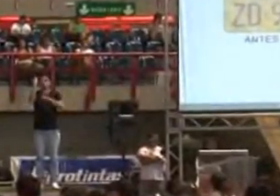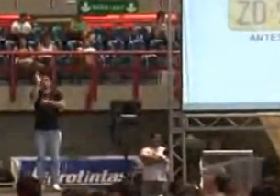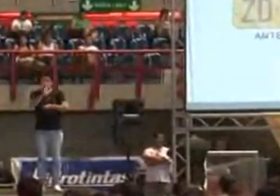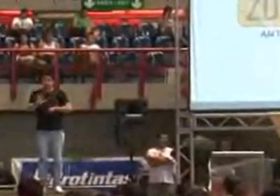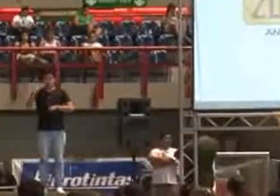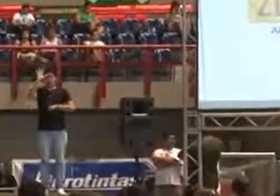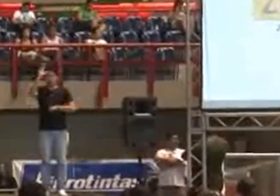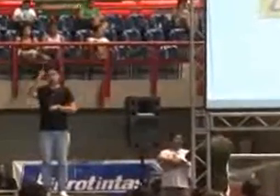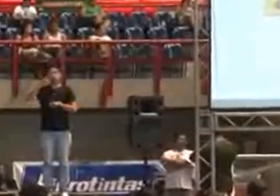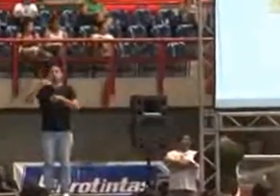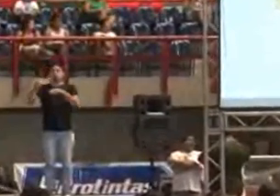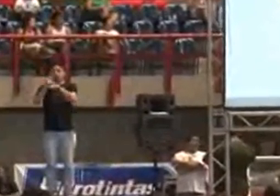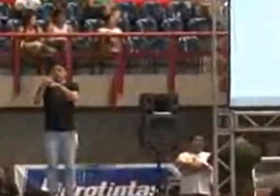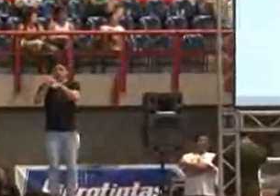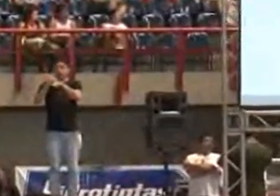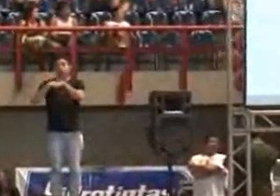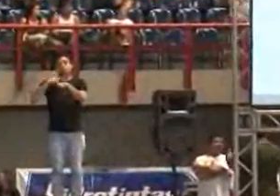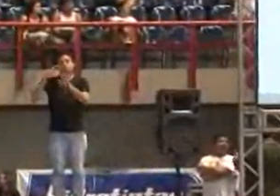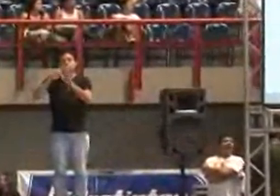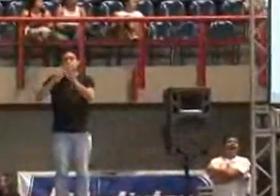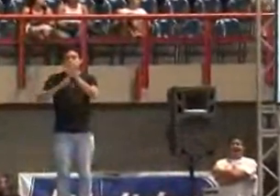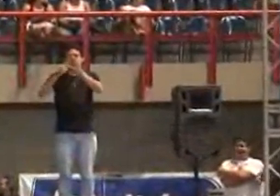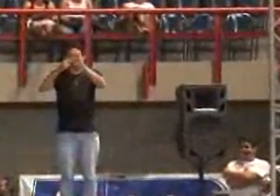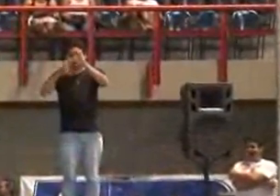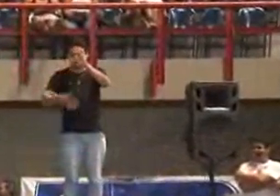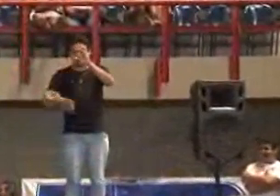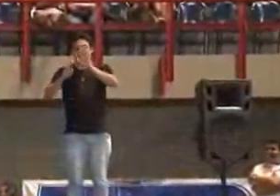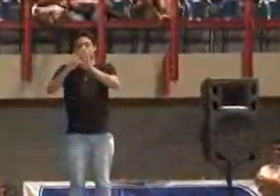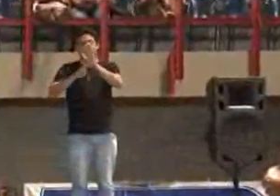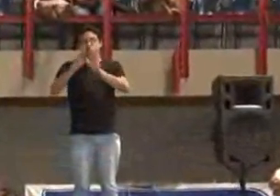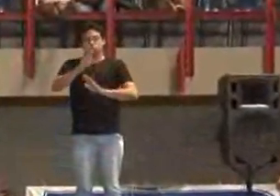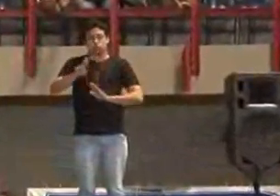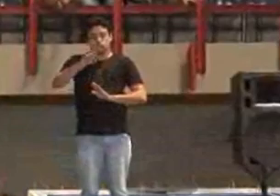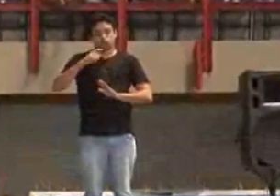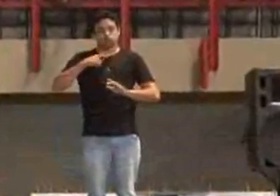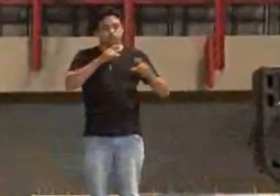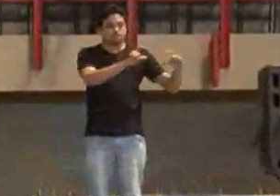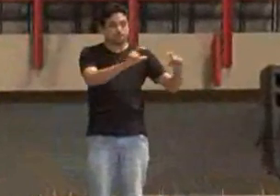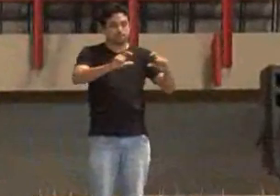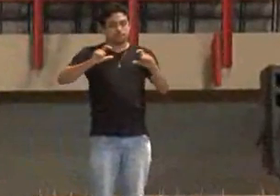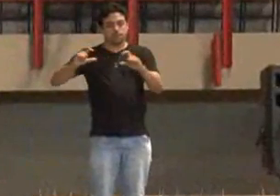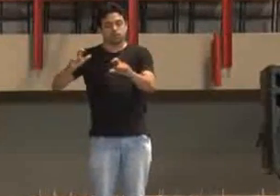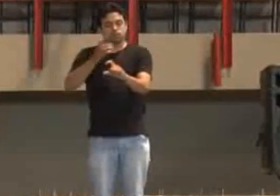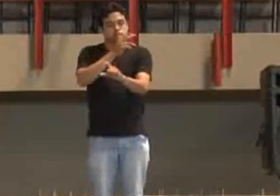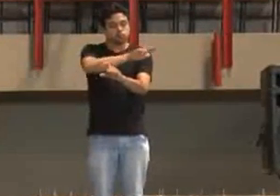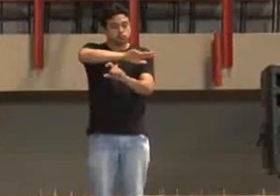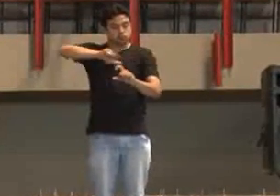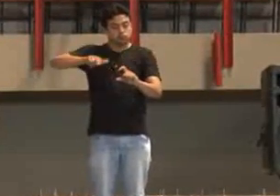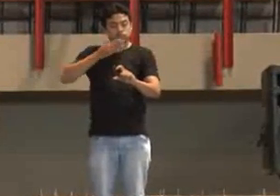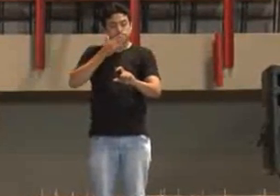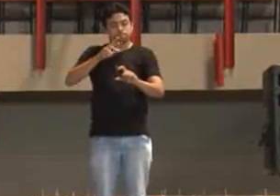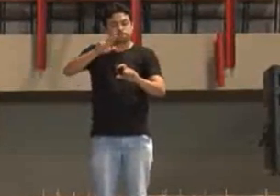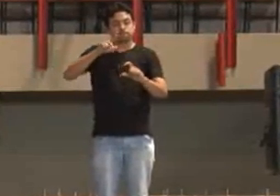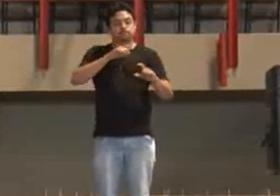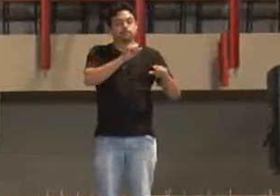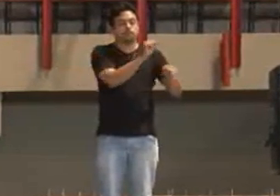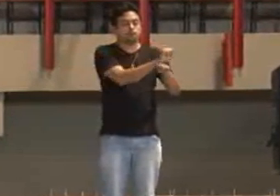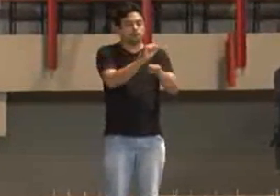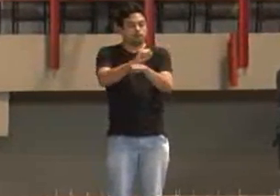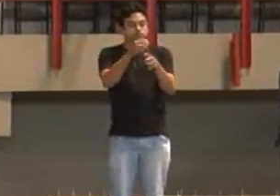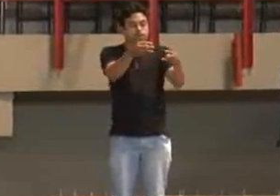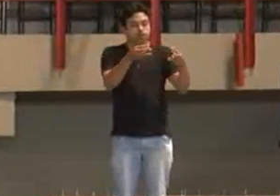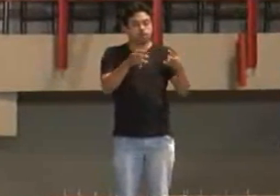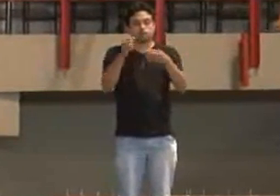CONTRAN, estabelecer as características e normas de uso de placas veiculares no país. O Departamento Nacional de